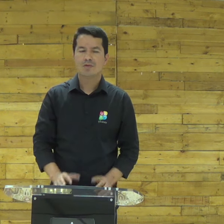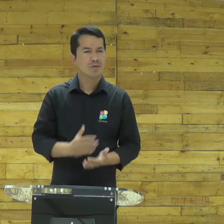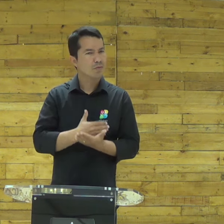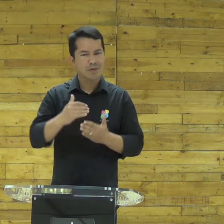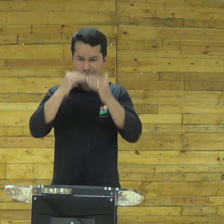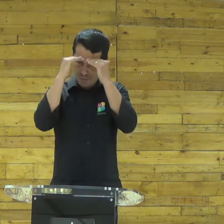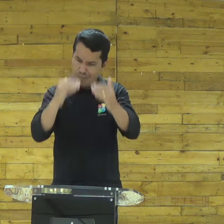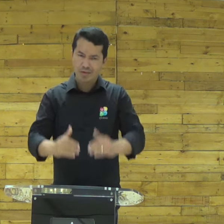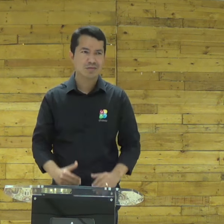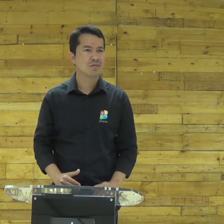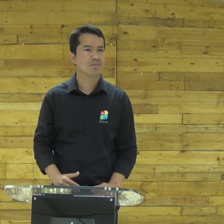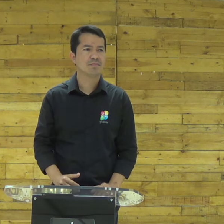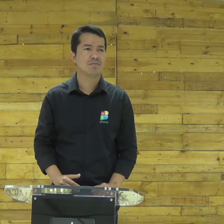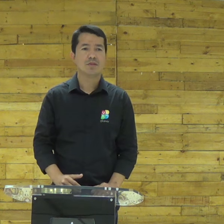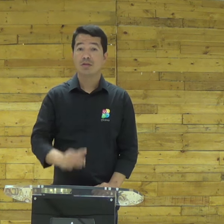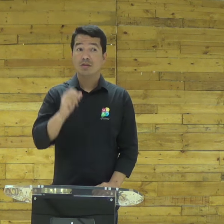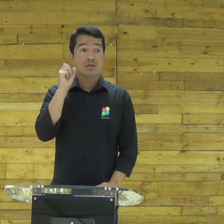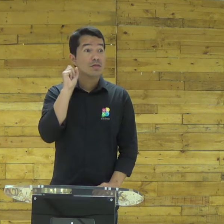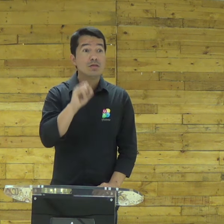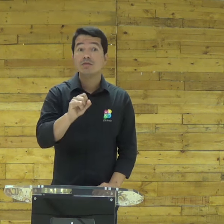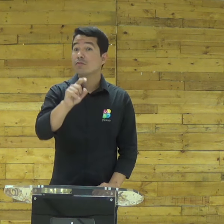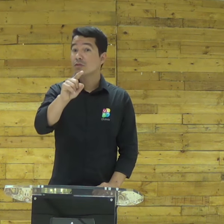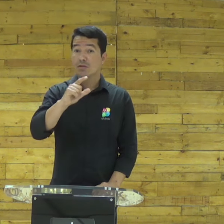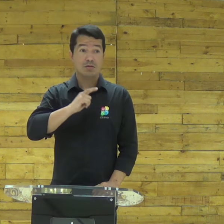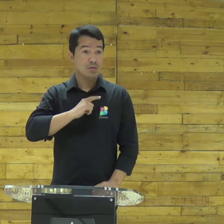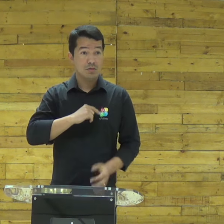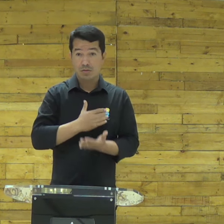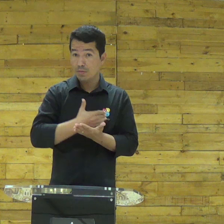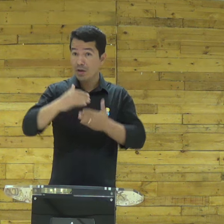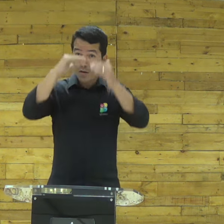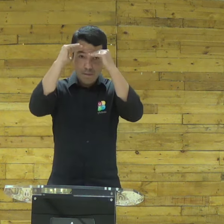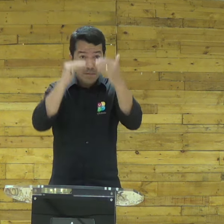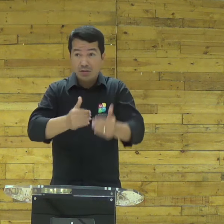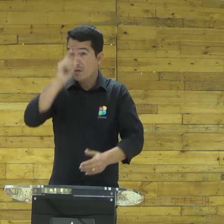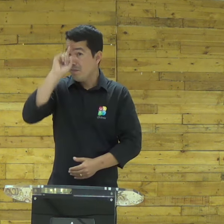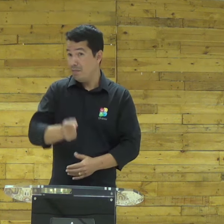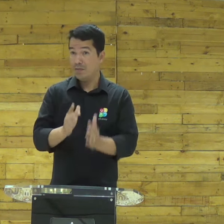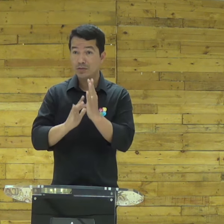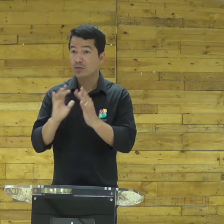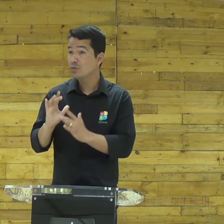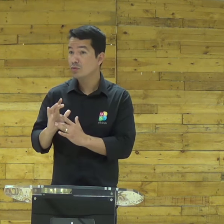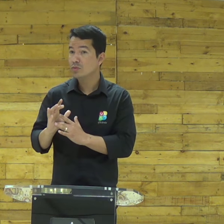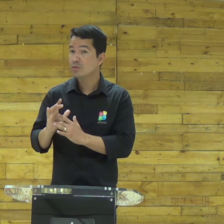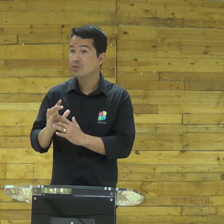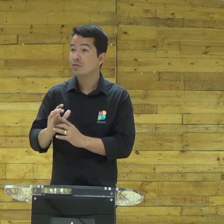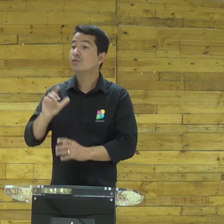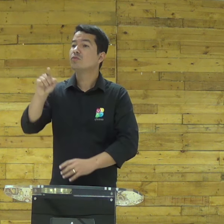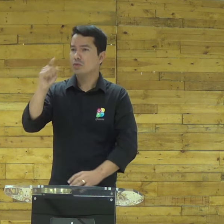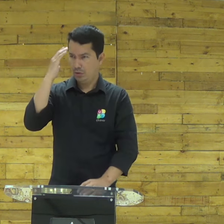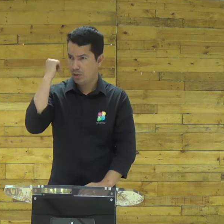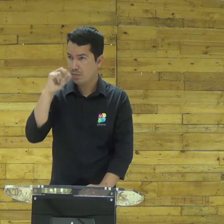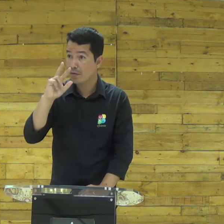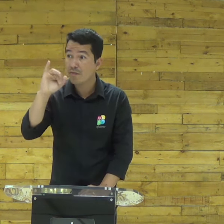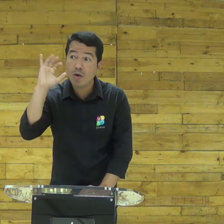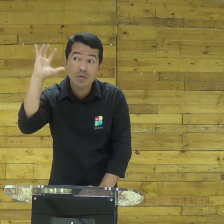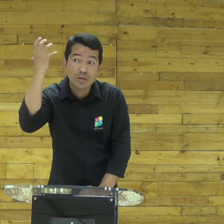dele começar a obedecer se você tem realmente